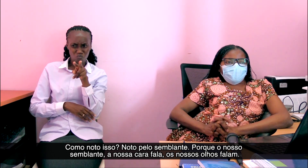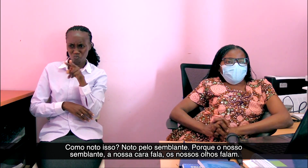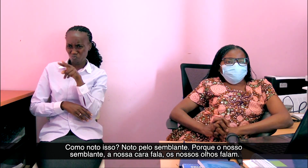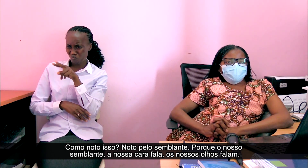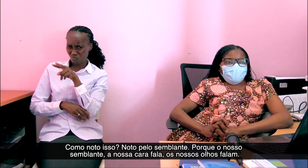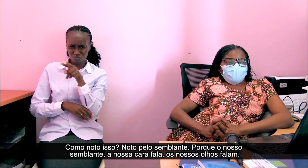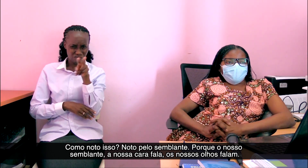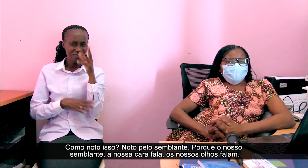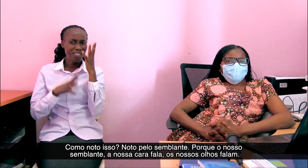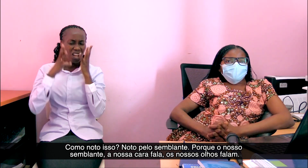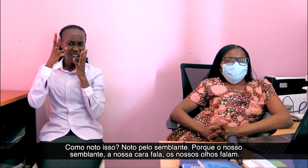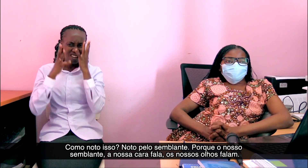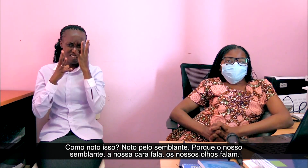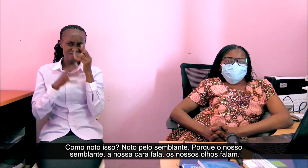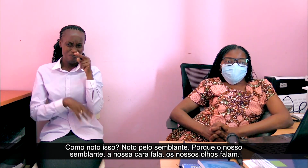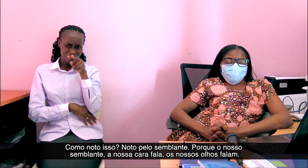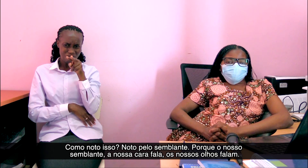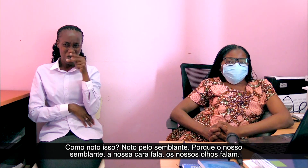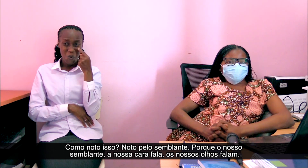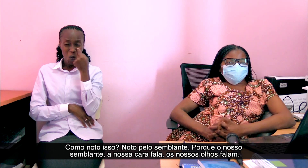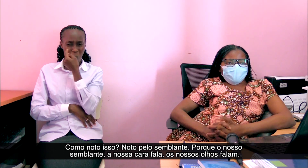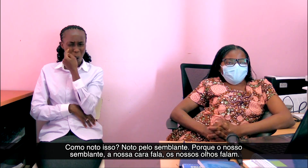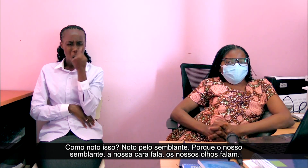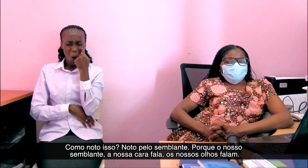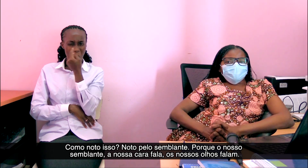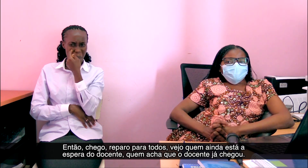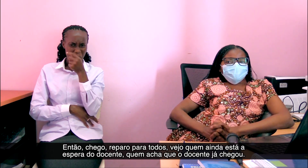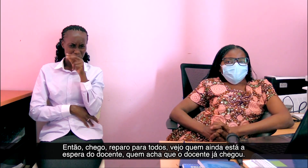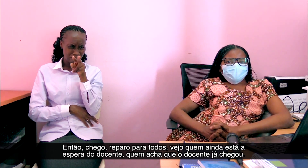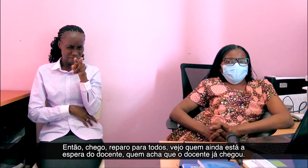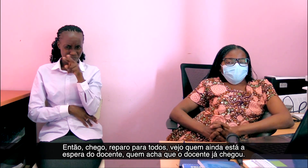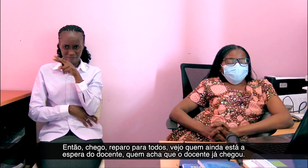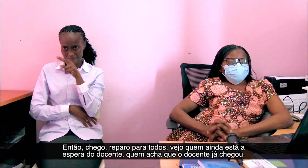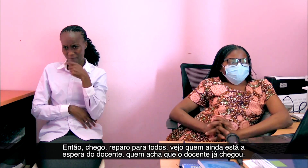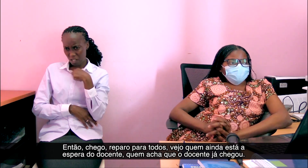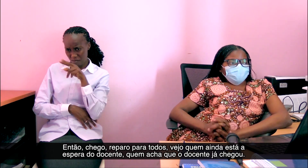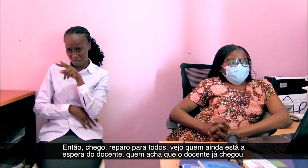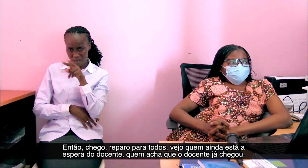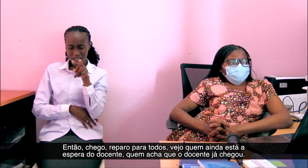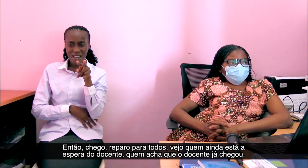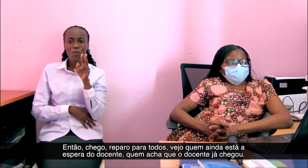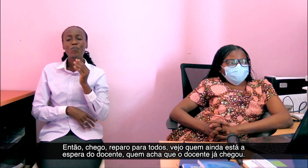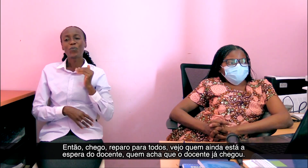cara fala, os nossos olhos falam. Então eu chego, reparo para